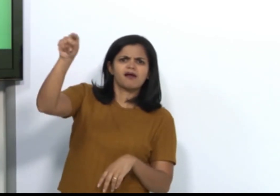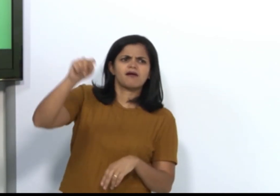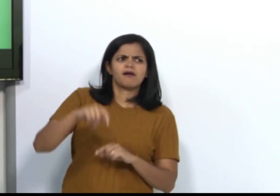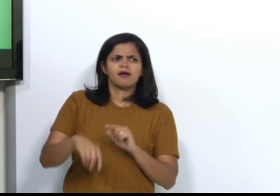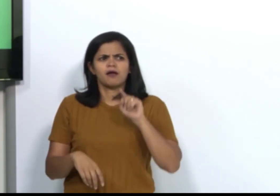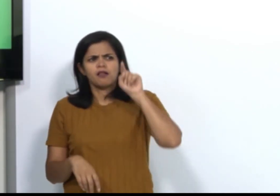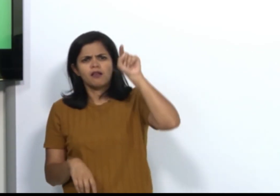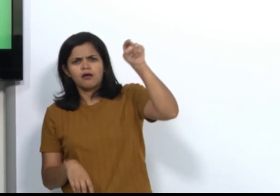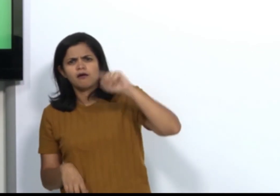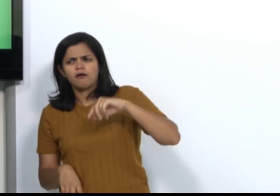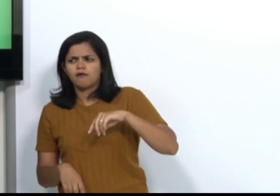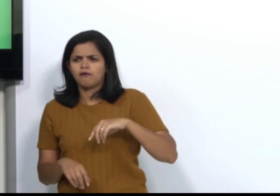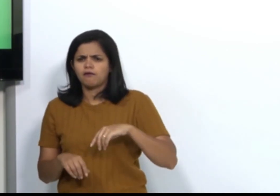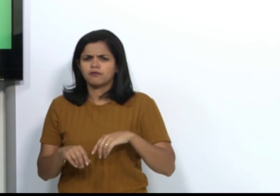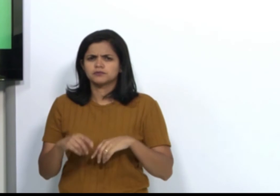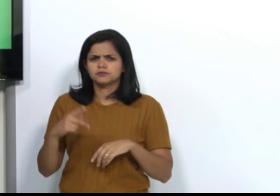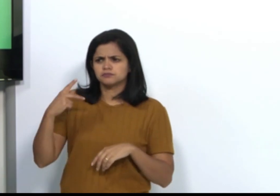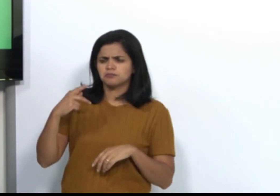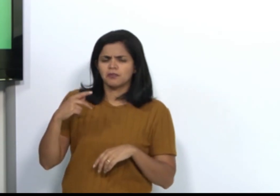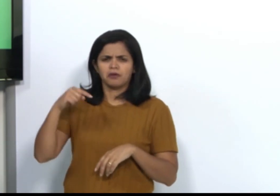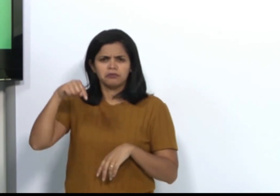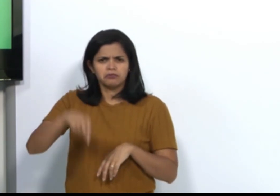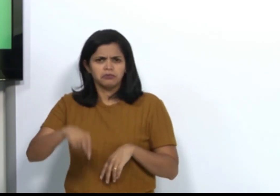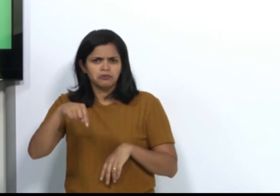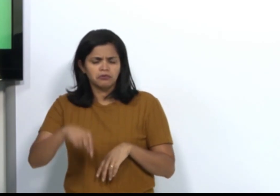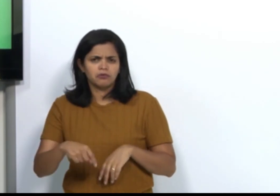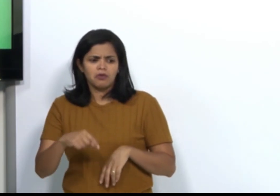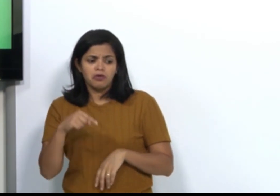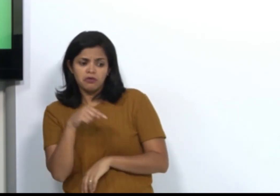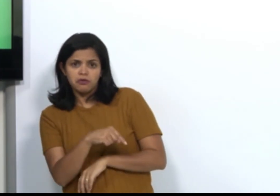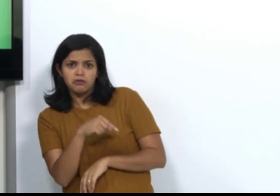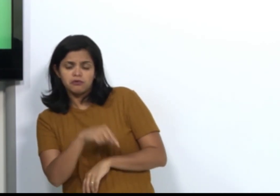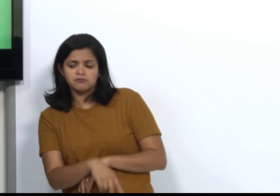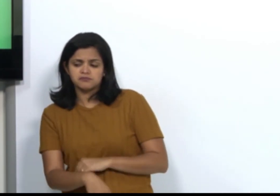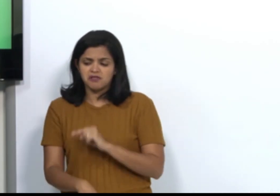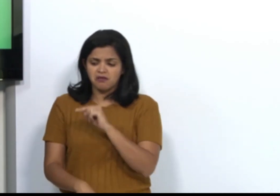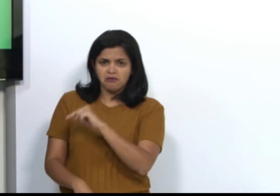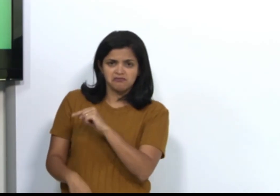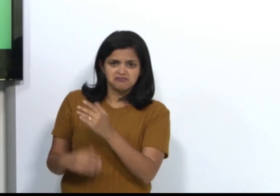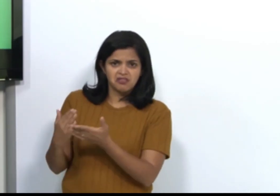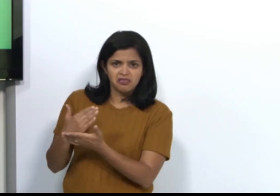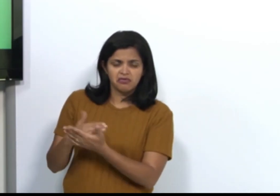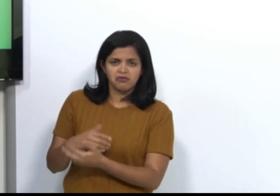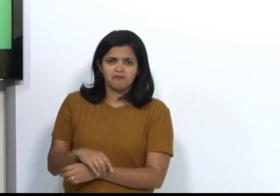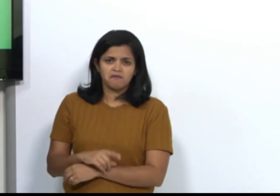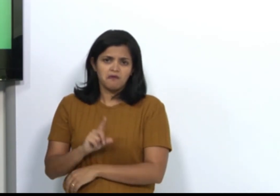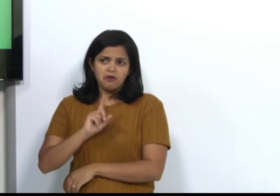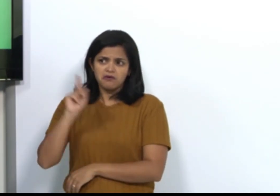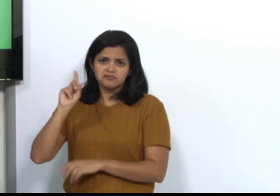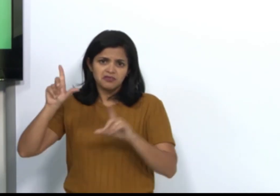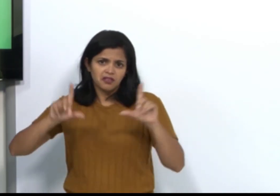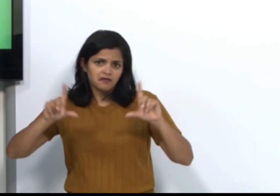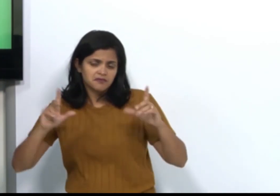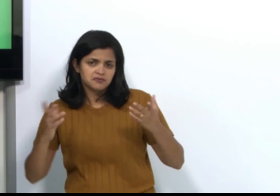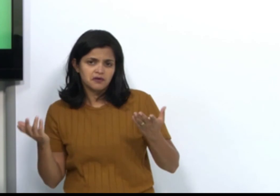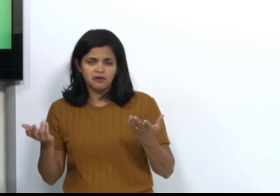dele, ele, ela, aqui, ali, lá, lá está o livro, lá está a